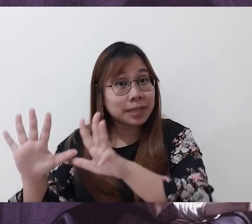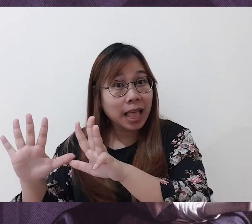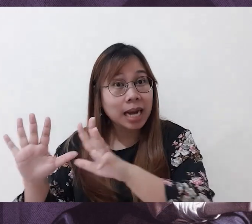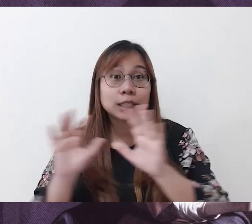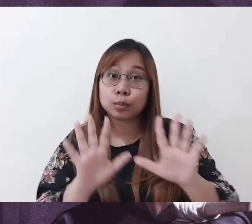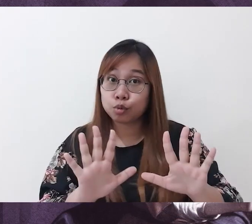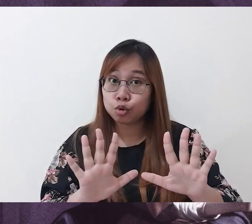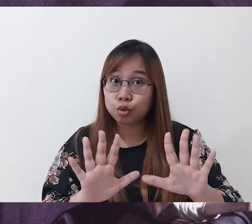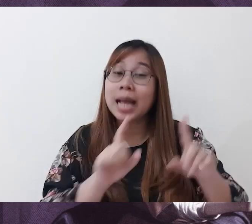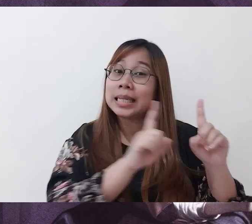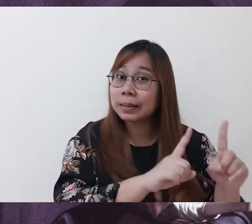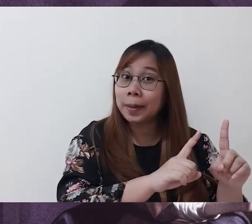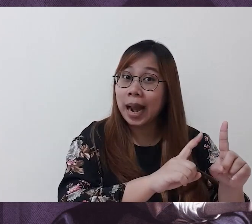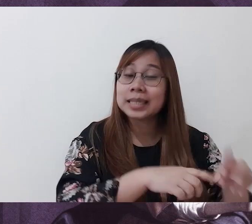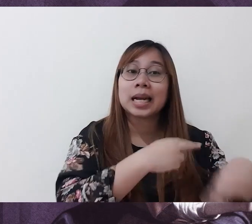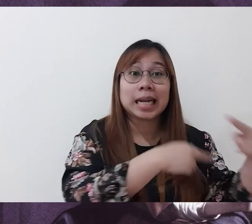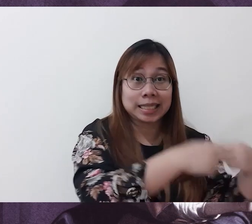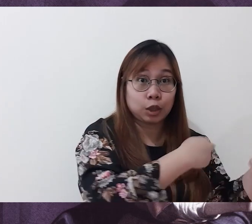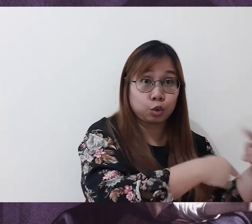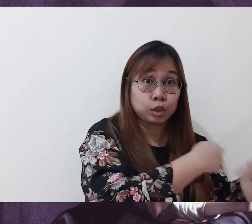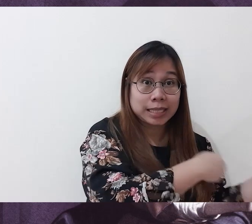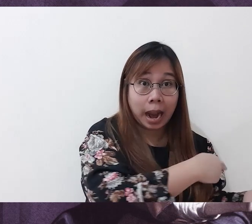membaca urut dari hari ke hari. Kami juga akan